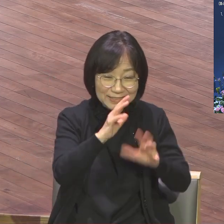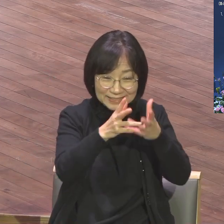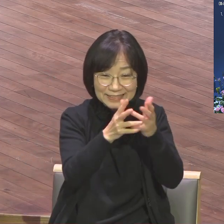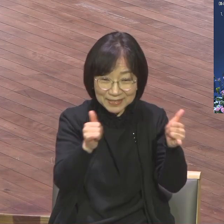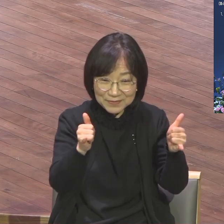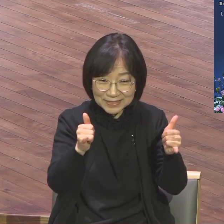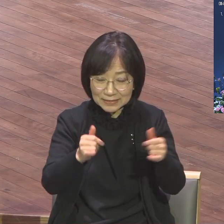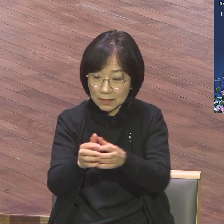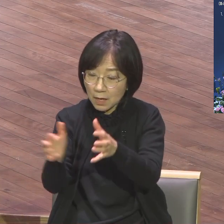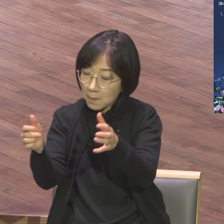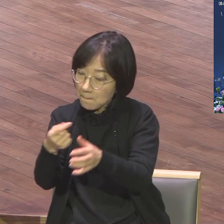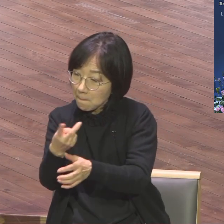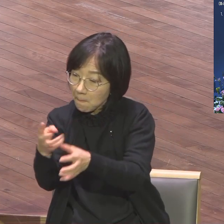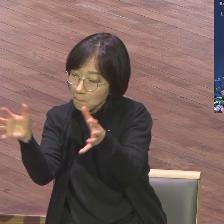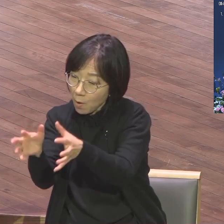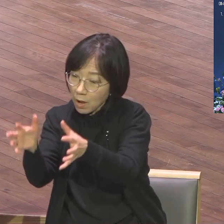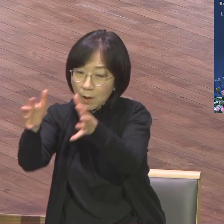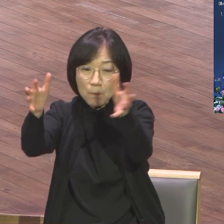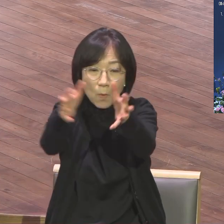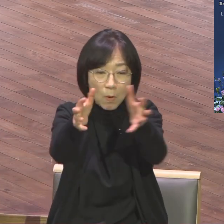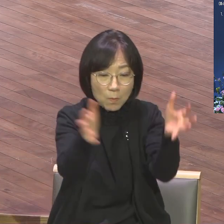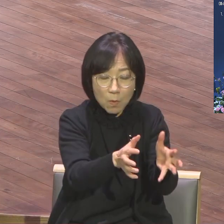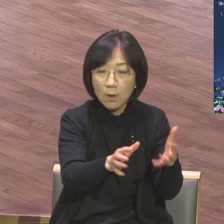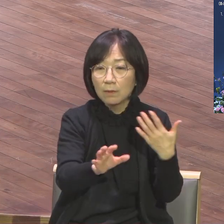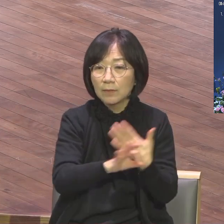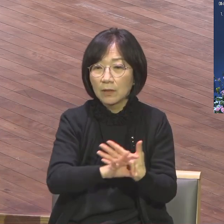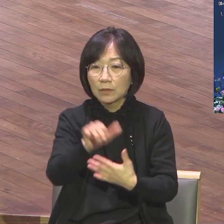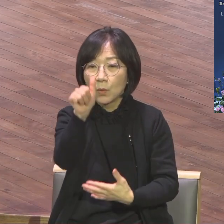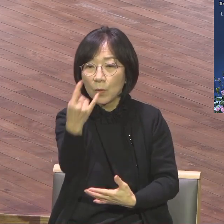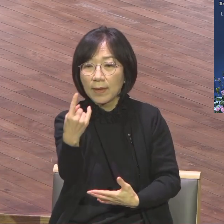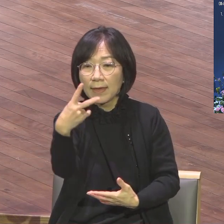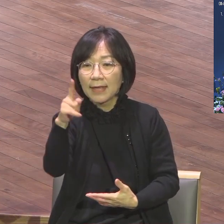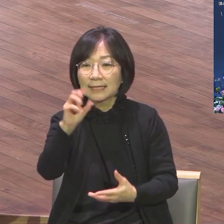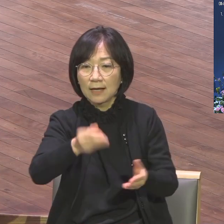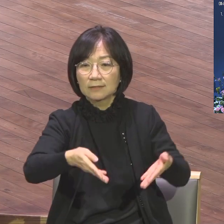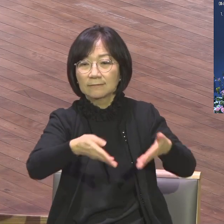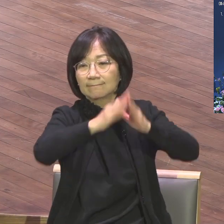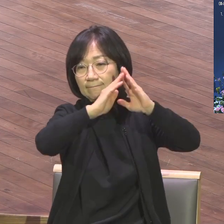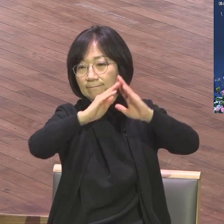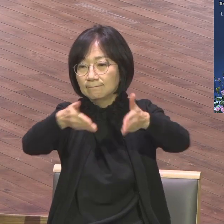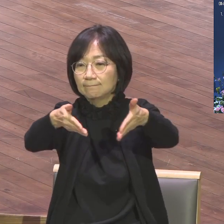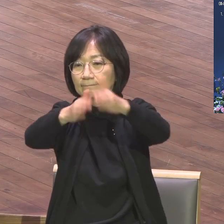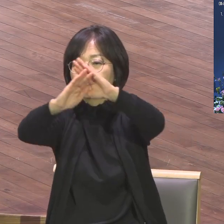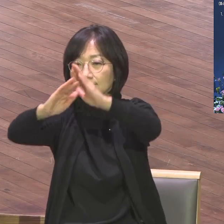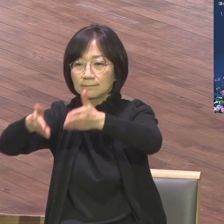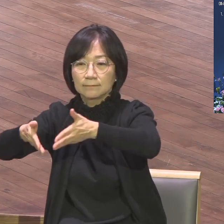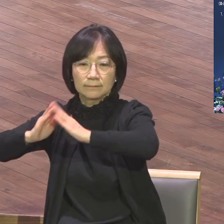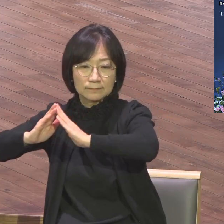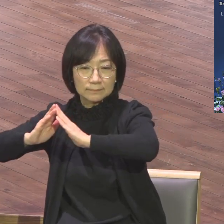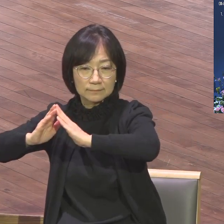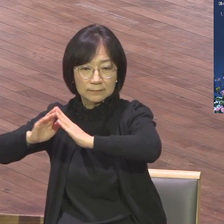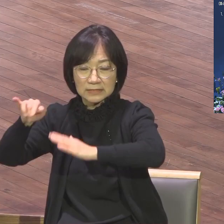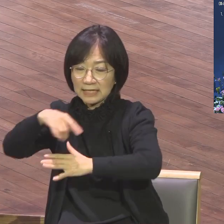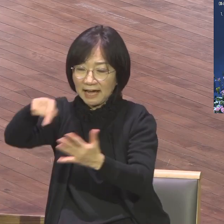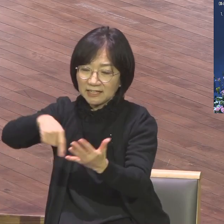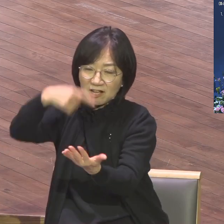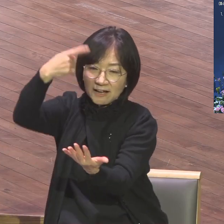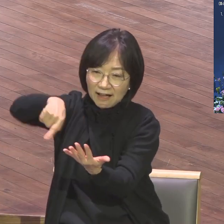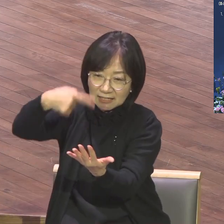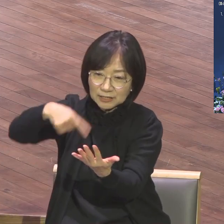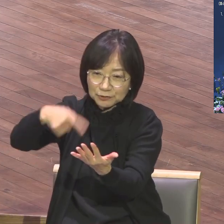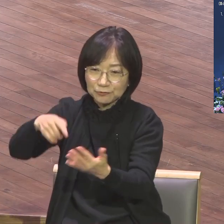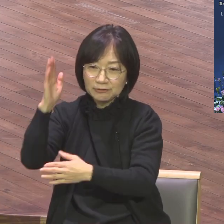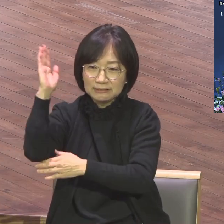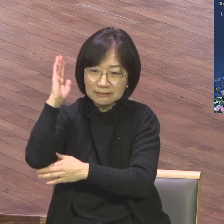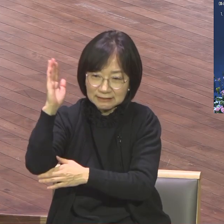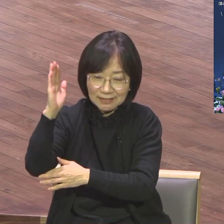이스라엘 사람들은요 이민을 간다 유대인들을 가죠 전부 회당 지어요. 회당을 지어요. 이